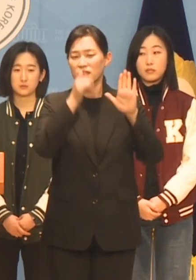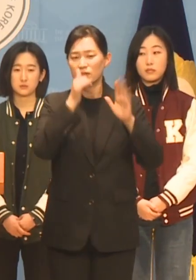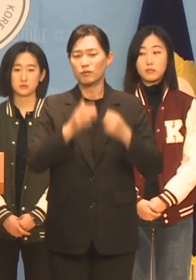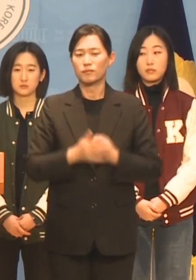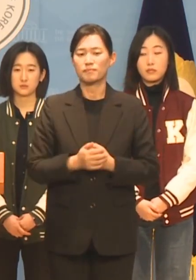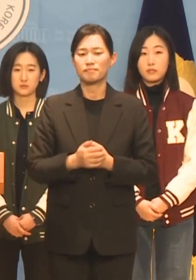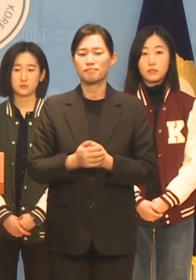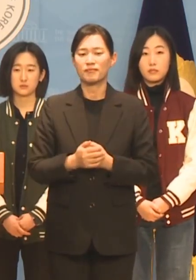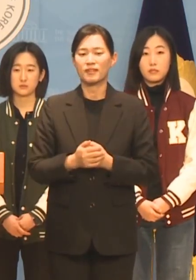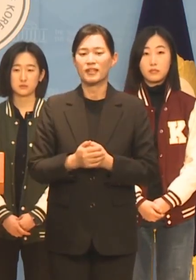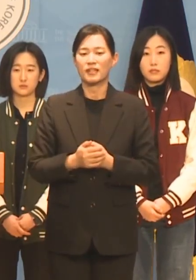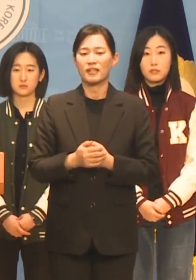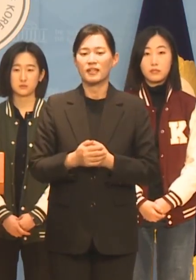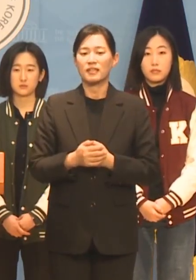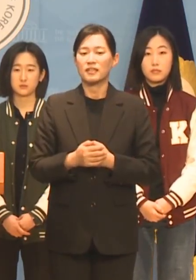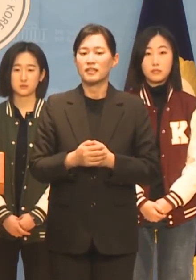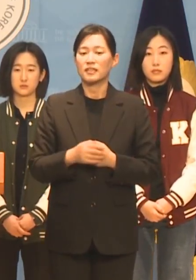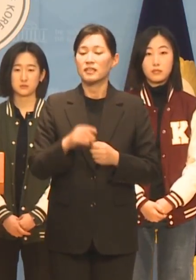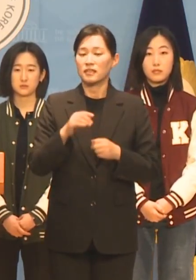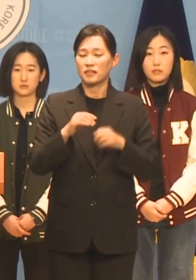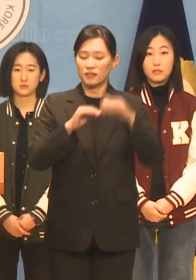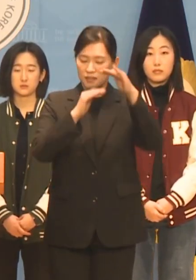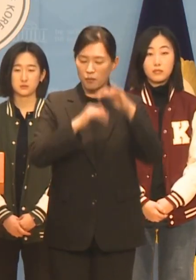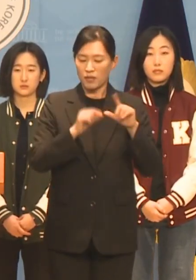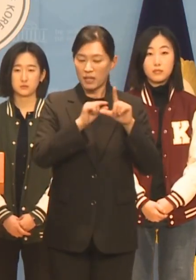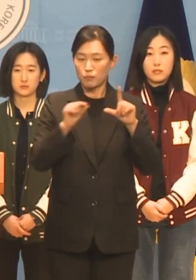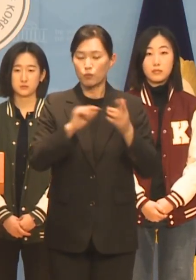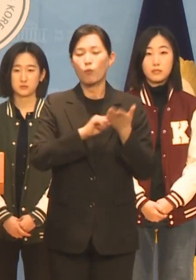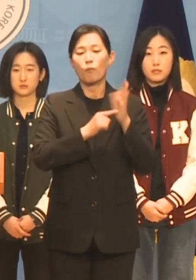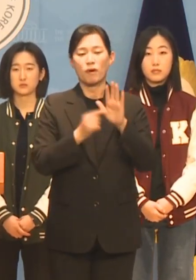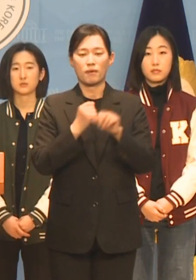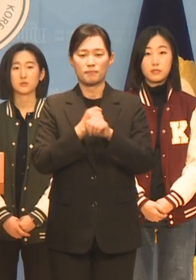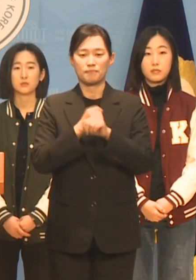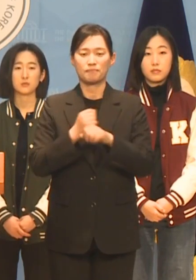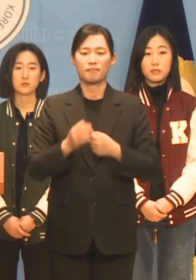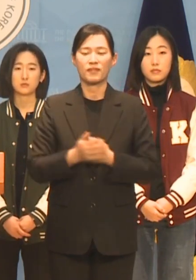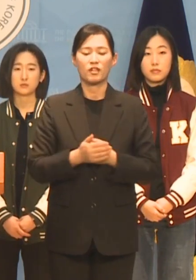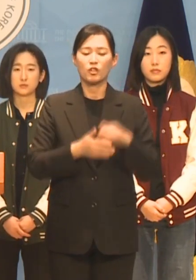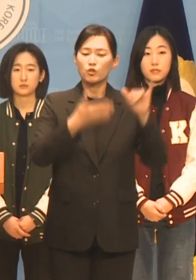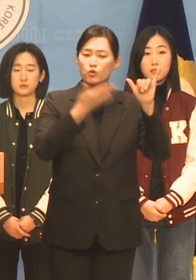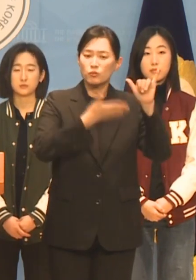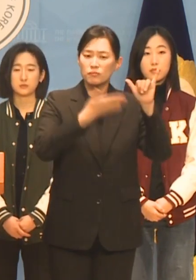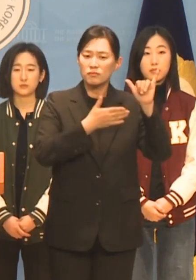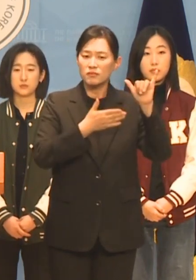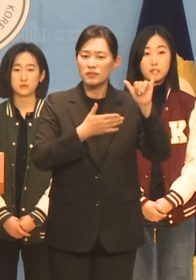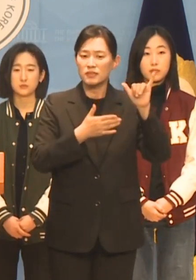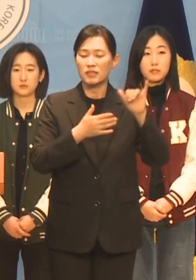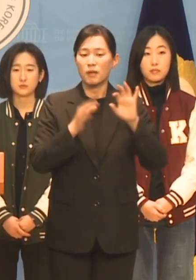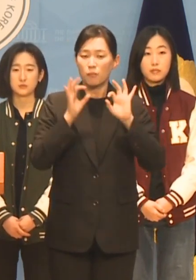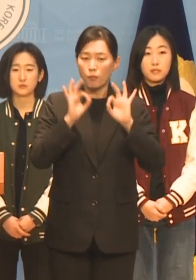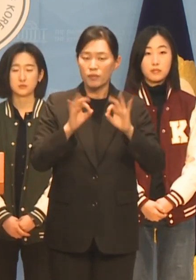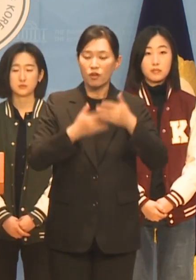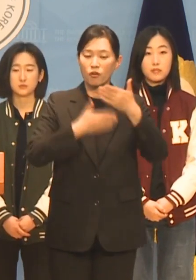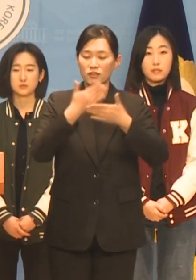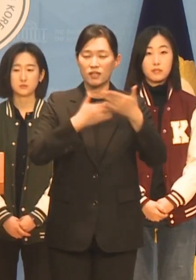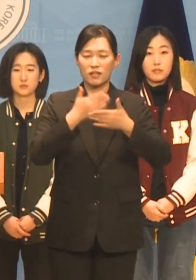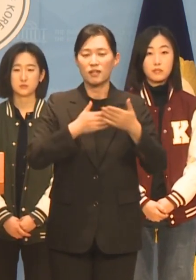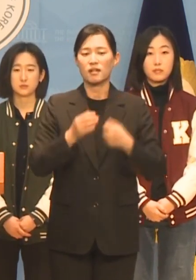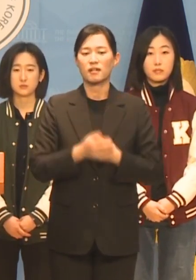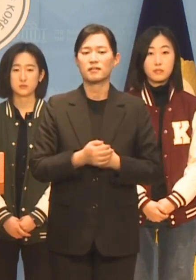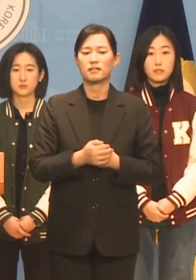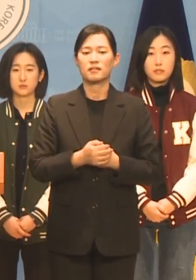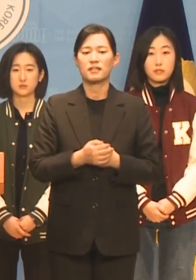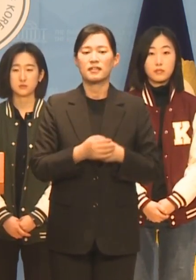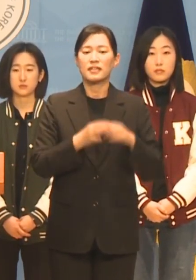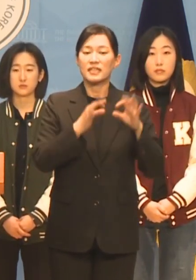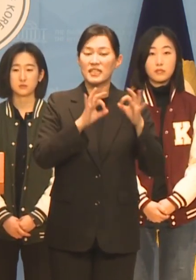이어서 대진연의 친북 활동 일부를 고발합니다. 한국대학생진보연합 유튜브 채널에 게시된 일부의 영상을 거론하겠습니다.